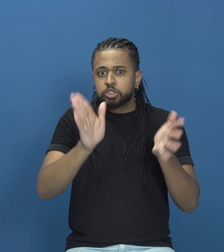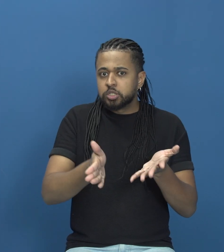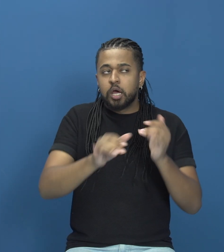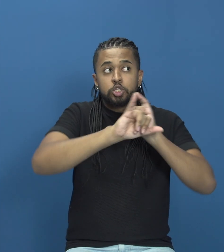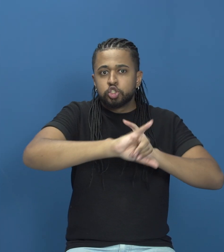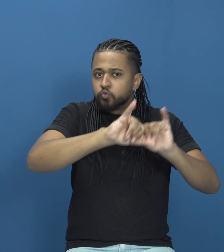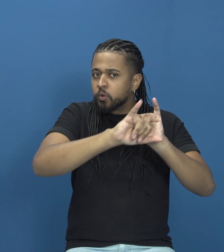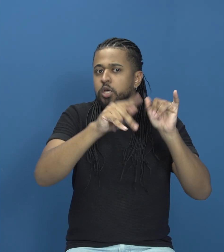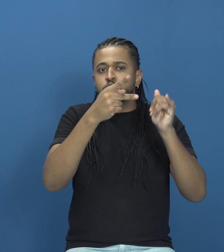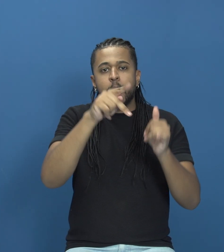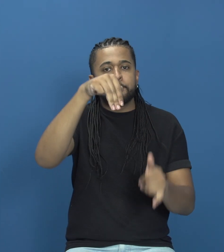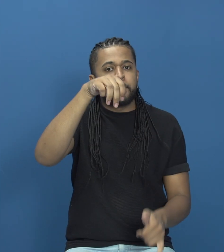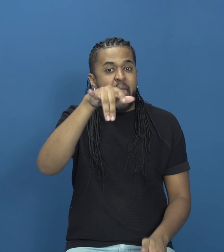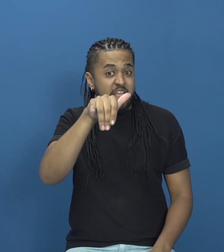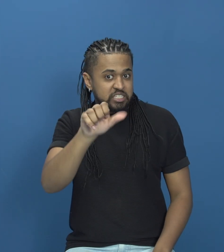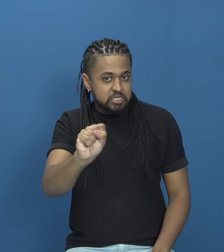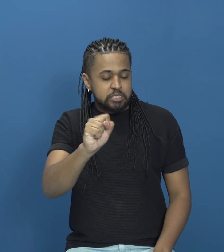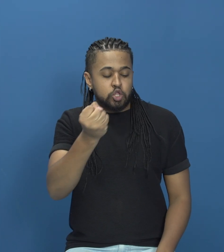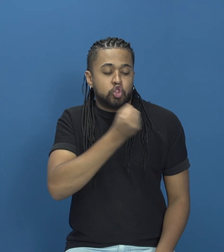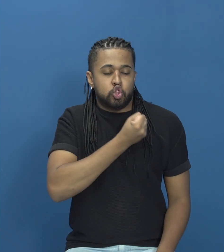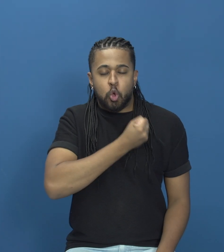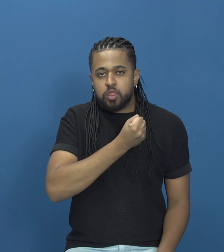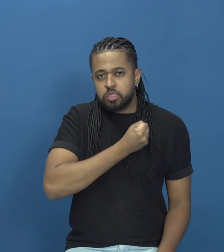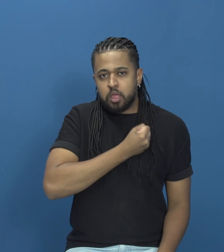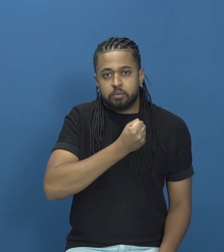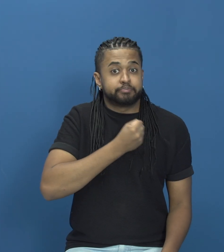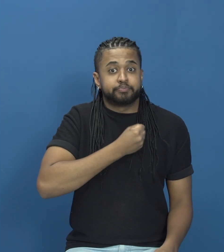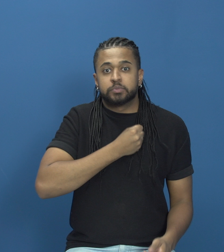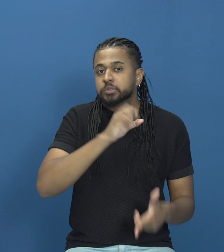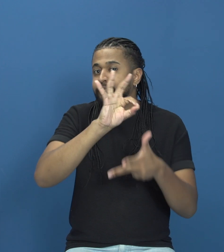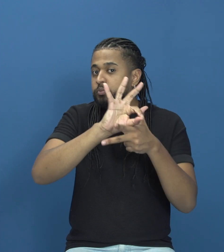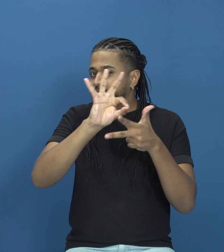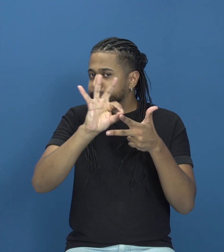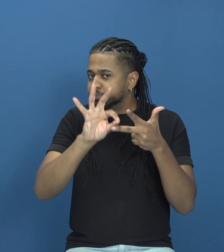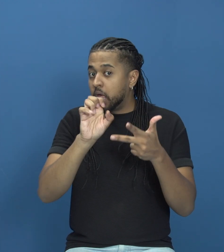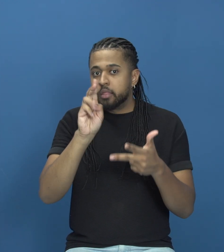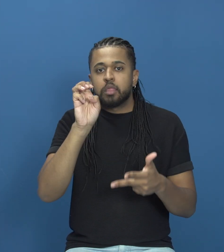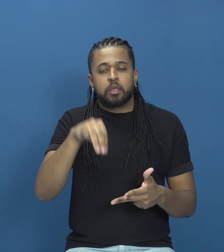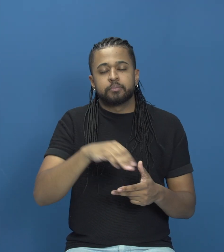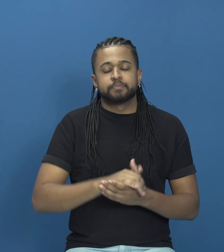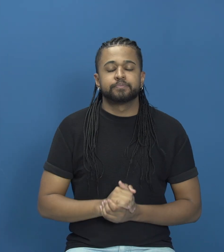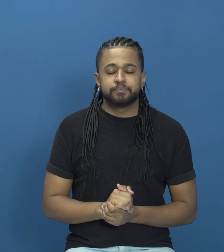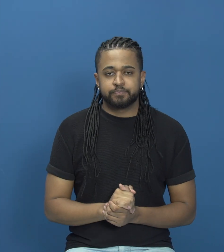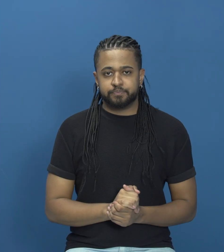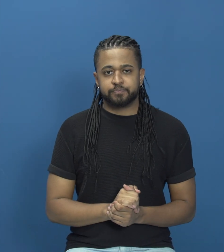a divulgar as suas médias obtidas na prova do Exame Nacional do Ensino Médio, ENEM.